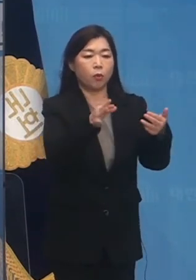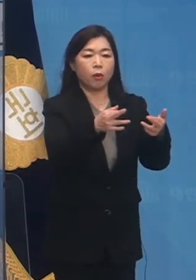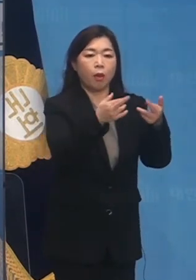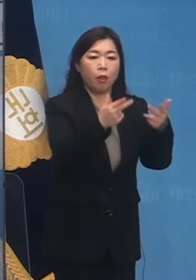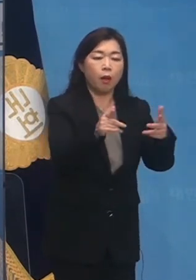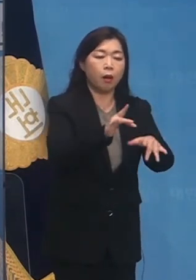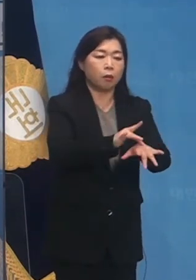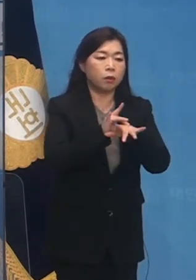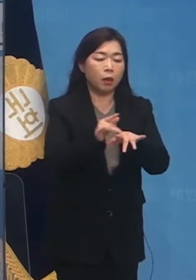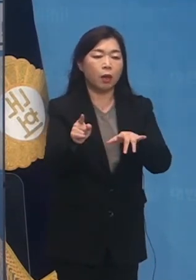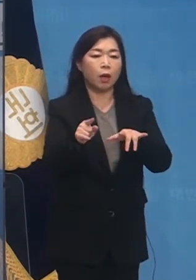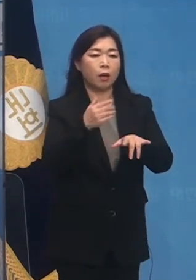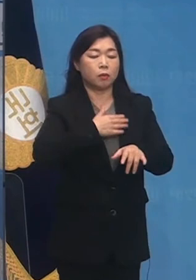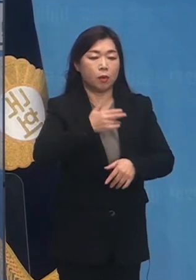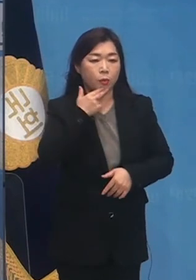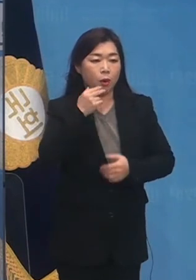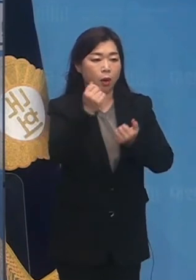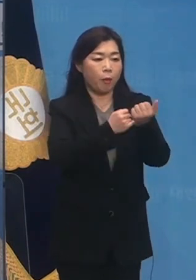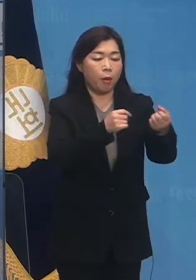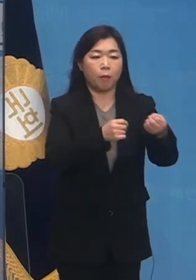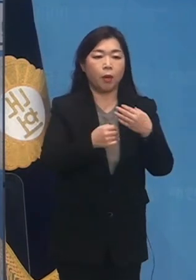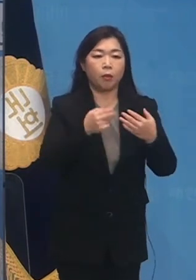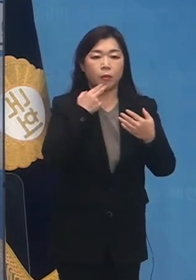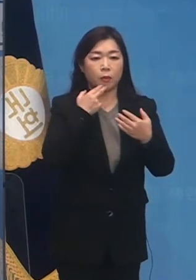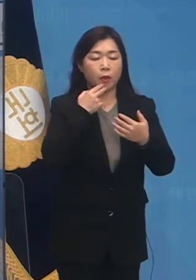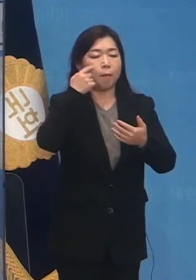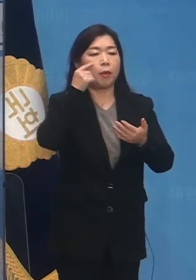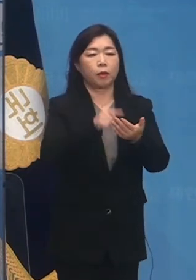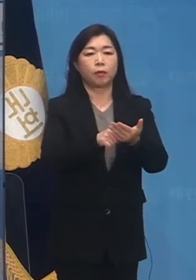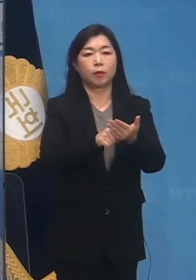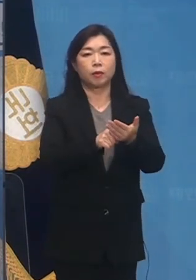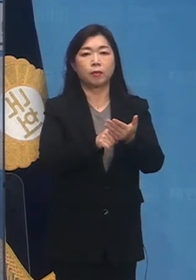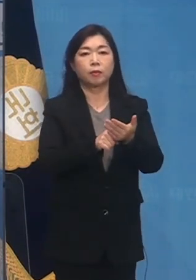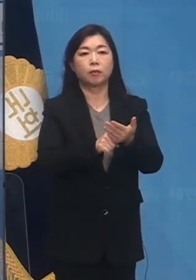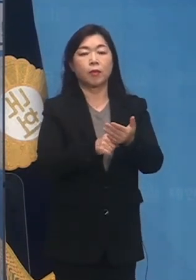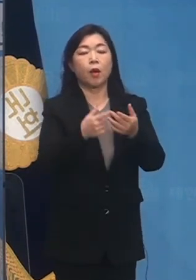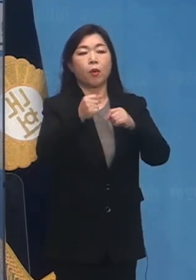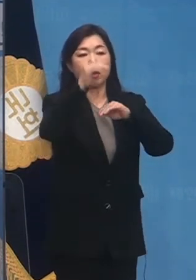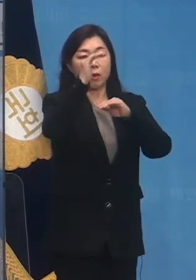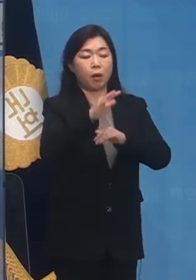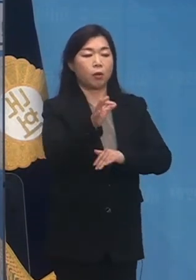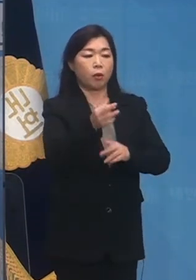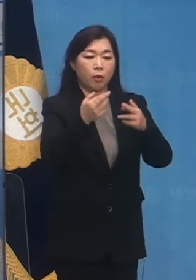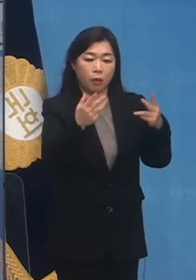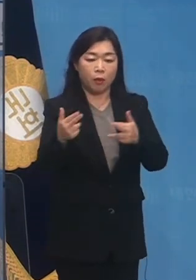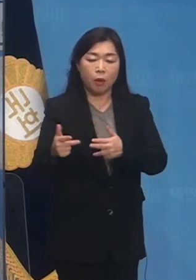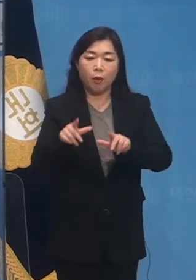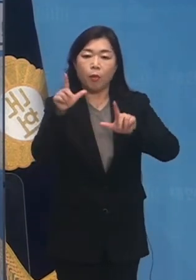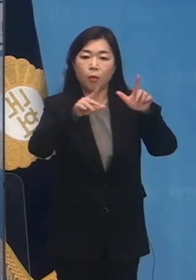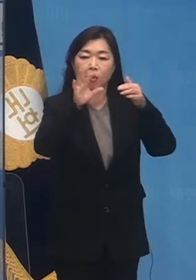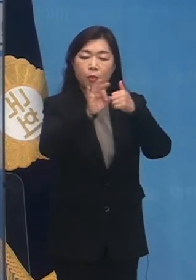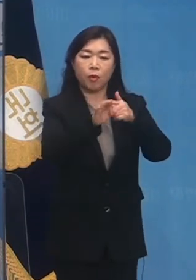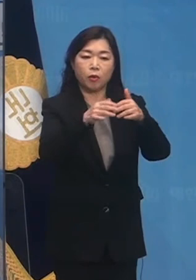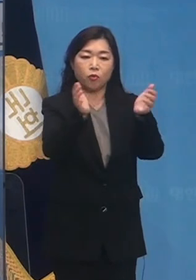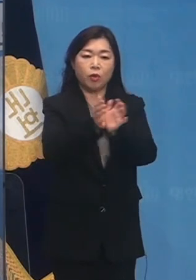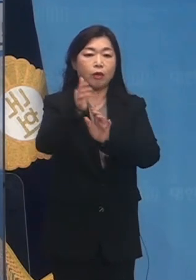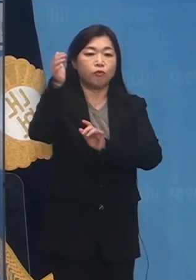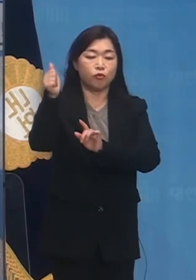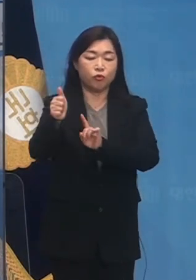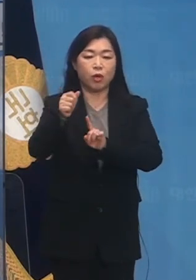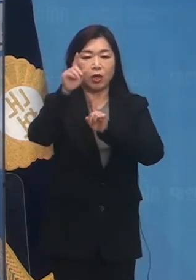부분이 어디로 흘러갔는지 소명이 되지 않는 것이 나왔습니다. 그러면 이러한 부분의 현금 흐름이 구단주의